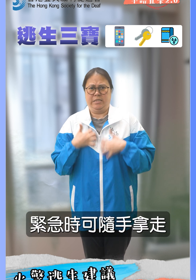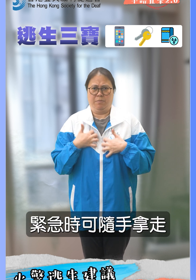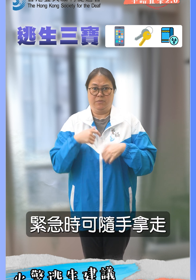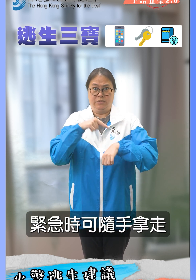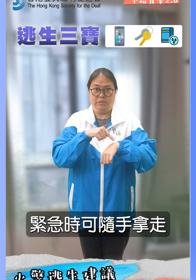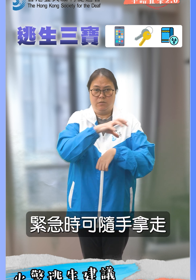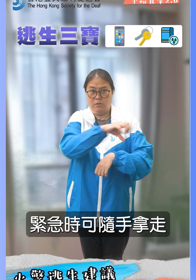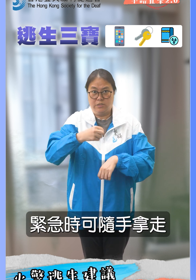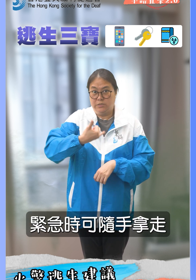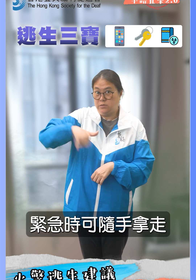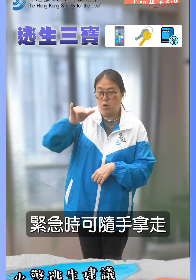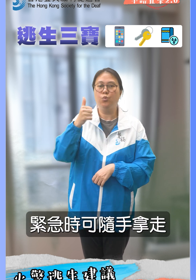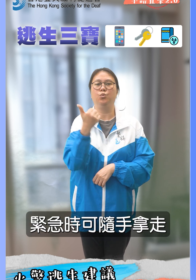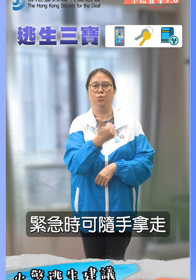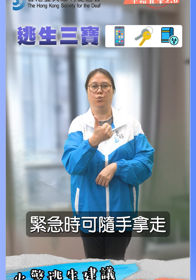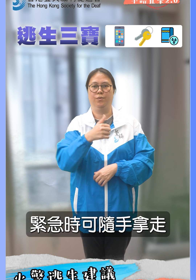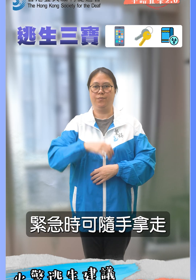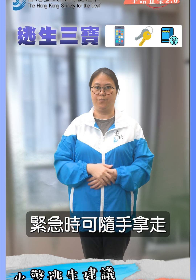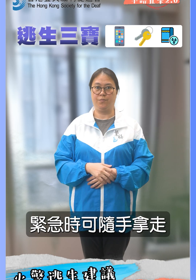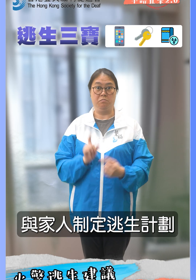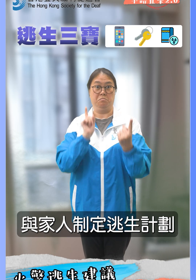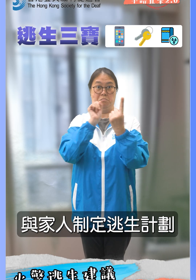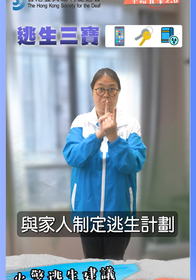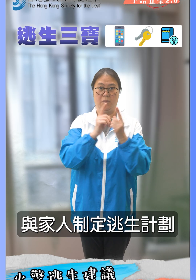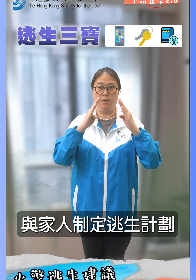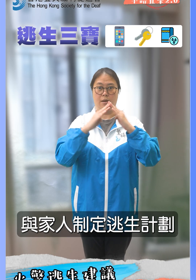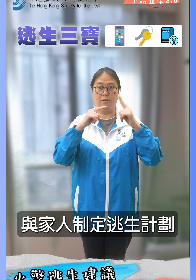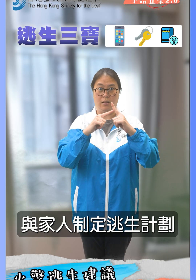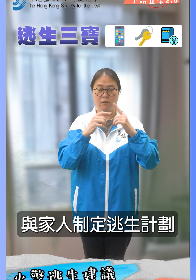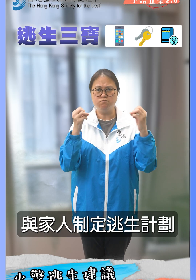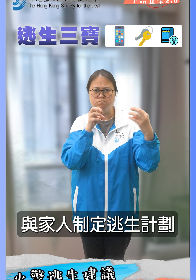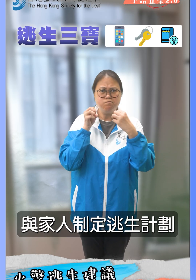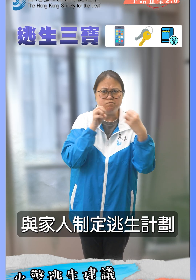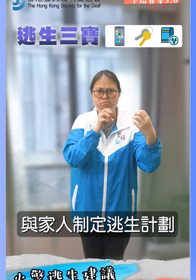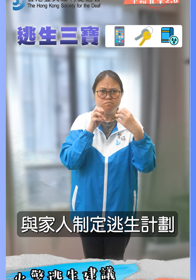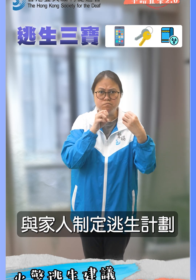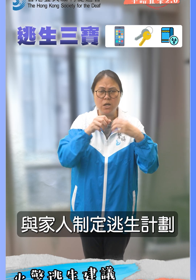緊急嘅時候可以隨手拎走，同家人制定逃生計劃，